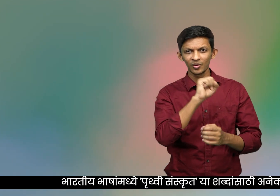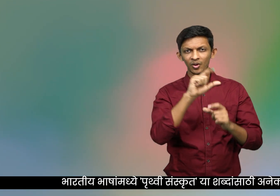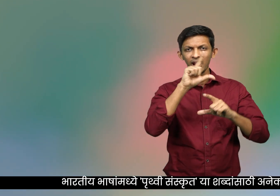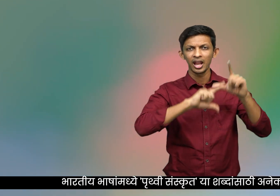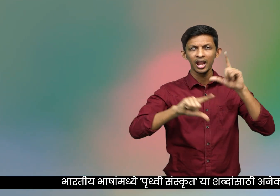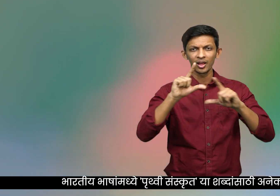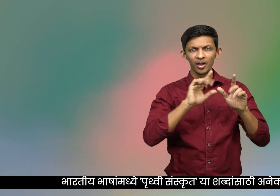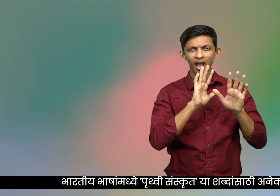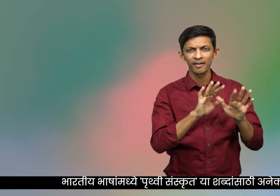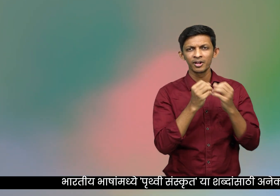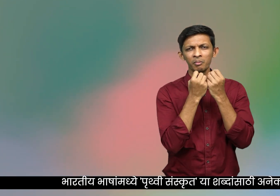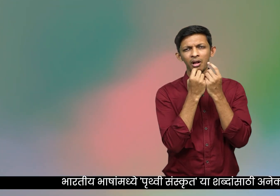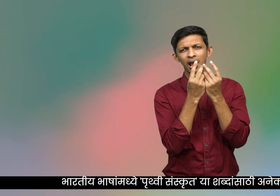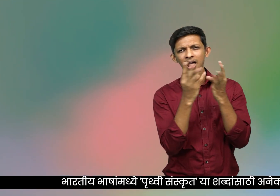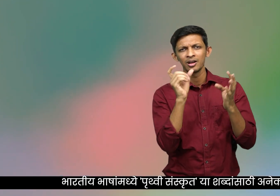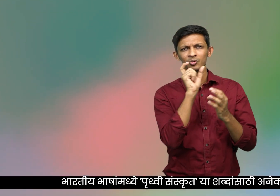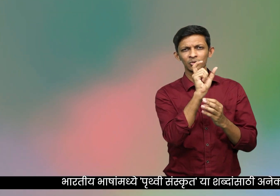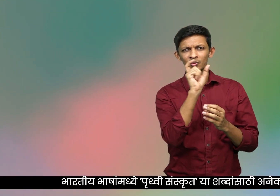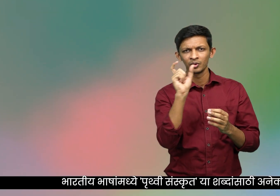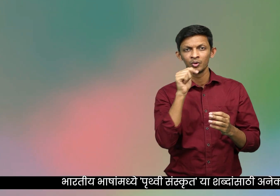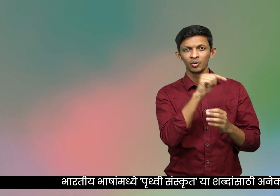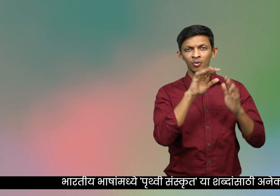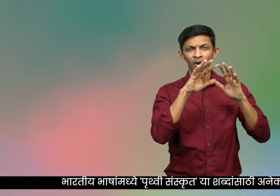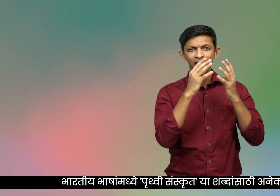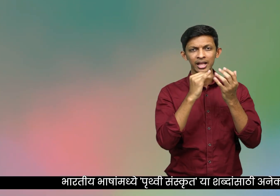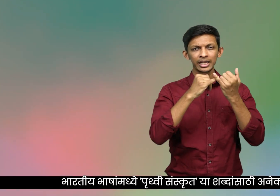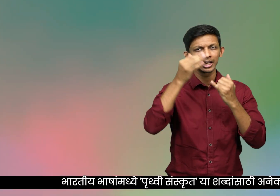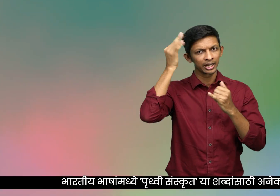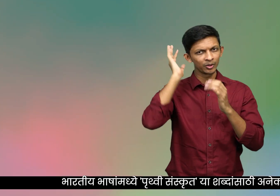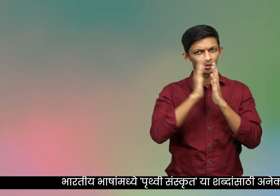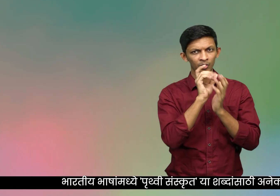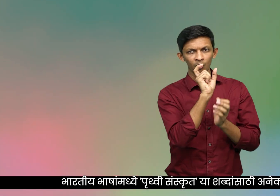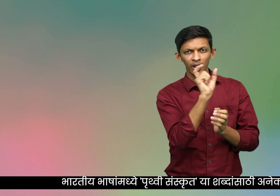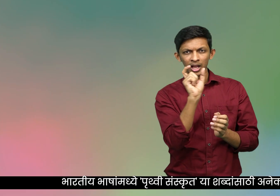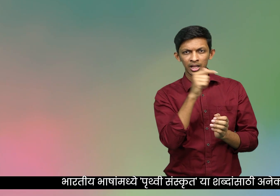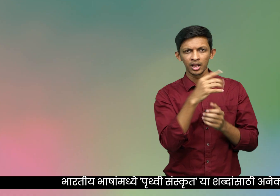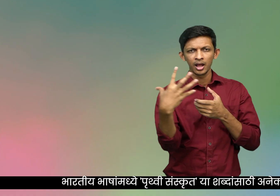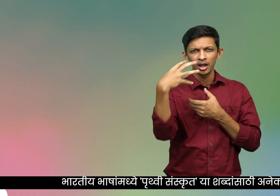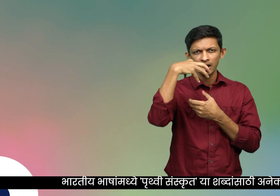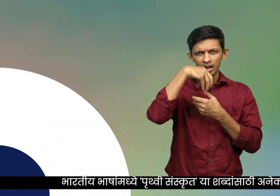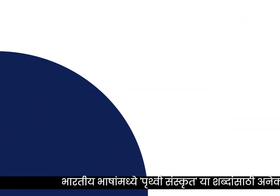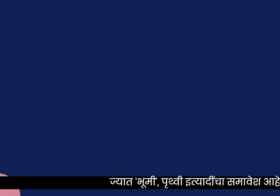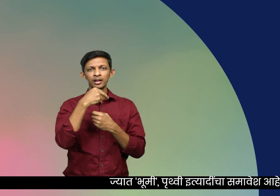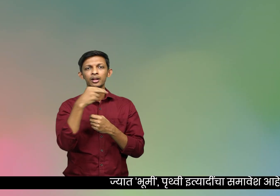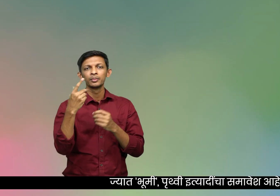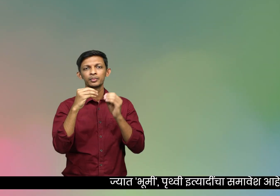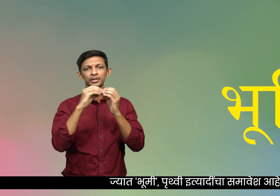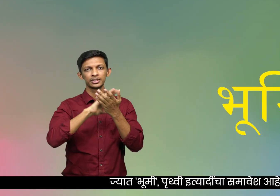भारतीय भाषामध्ये पृथ्वी संस्कृत या शब्दासाठी अनेक शब्द आहेत, ज्यात भूमी,